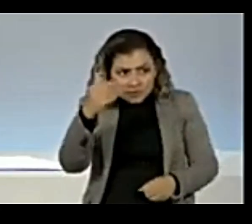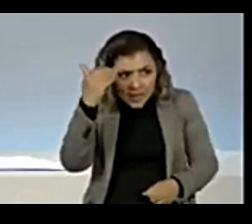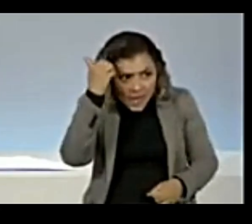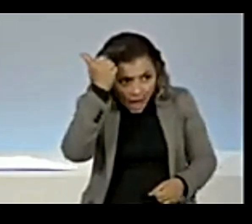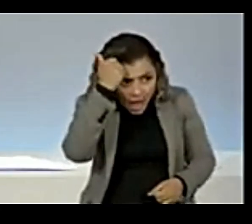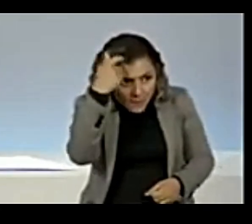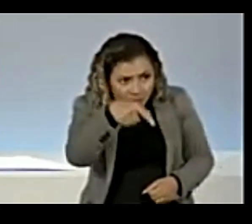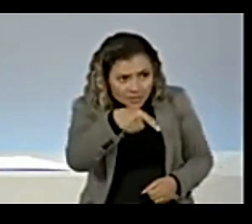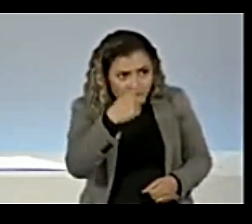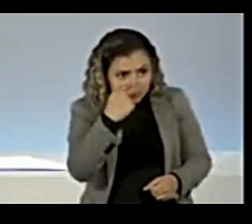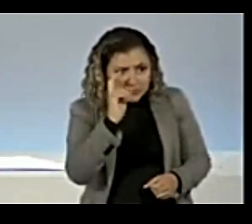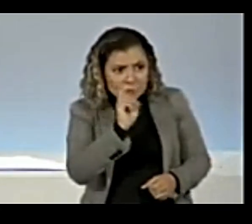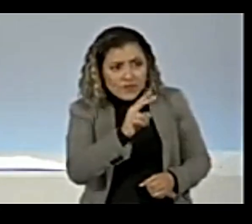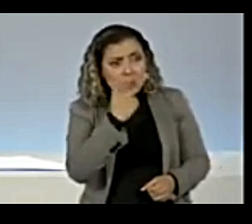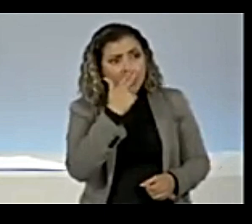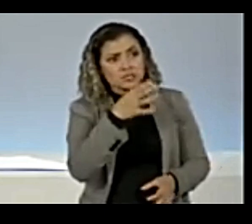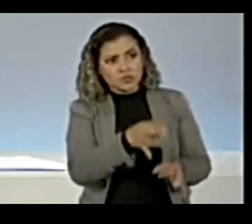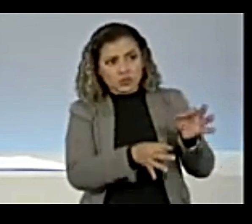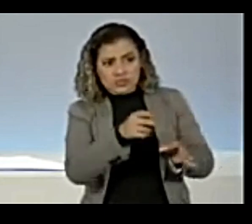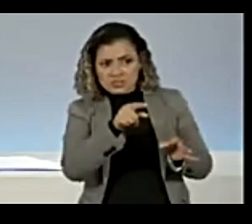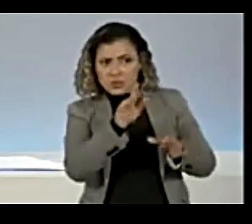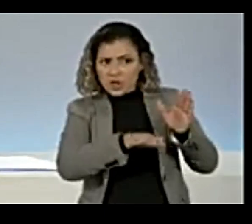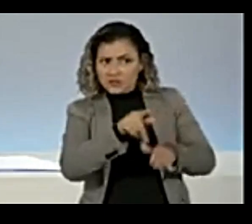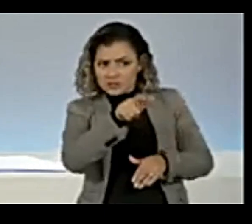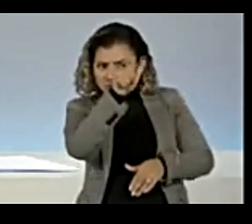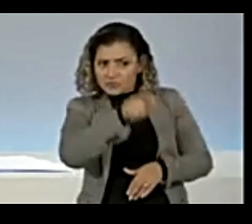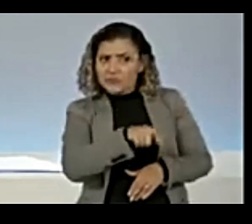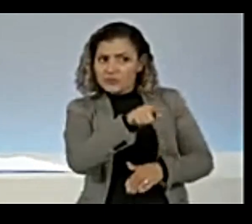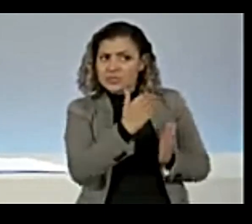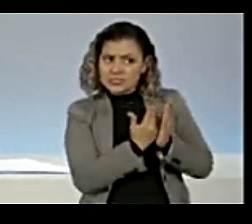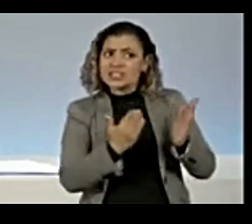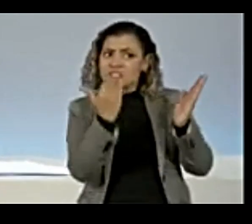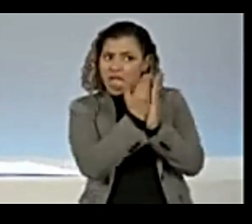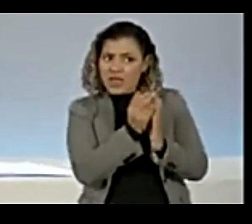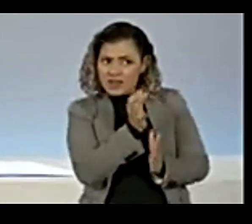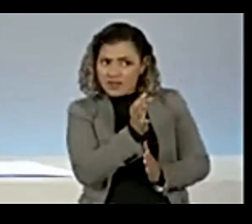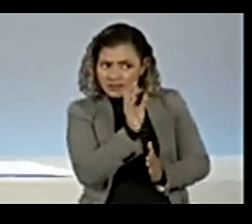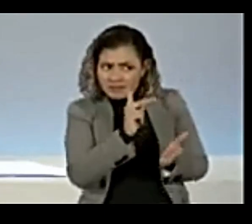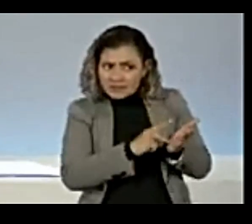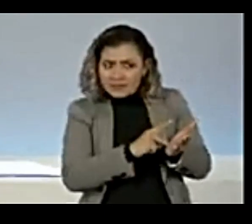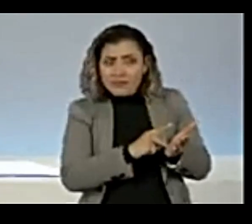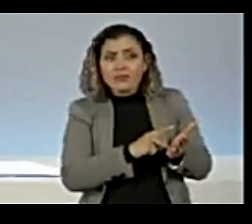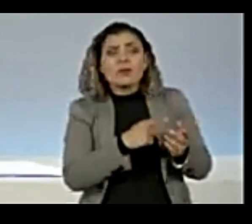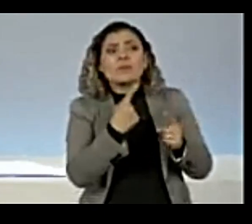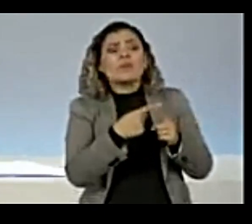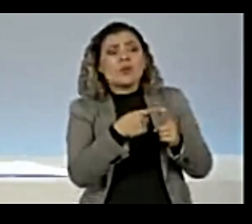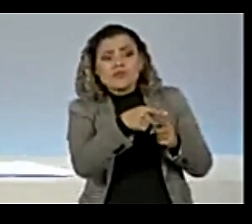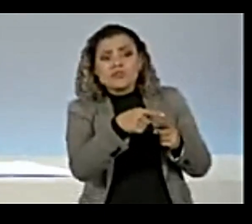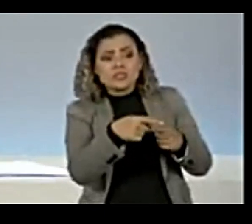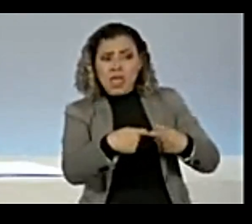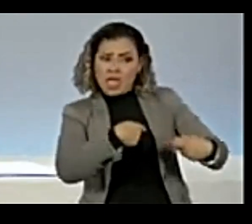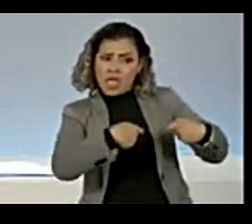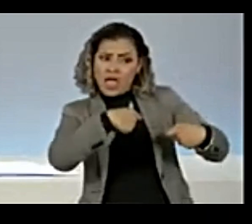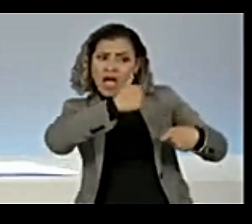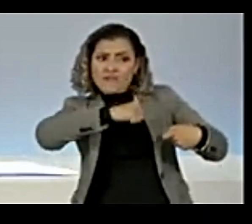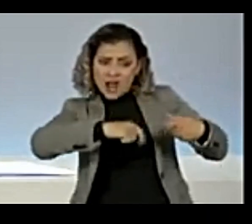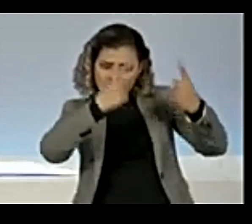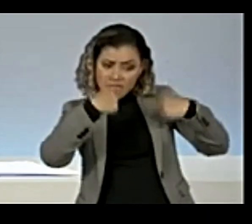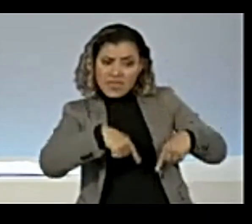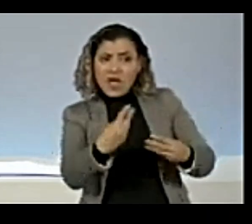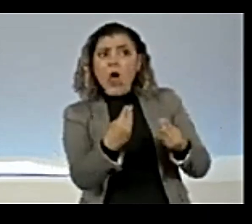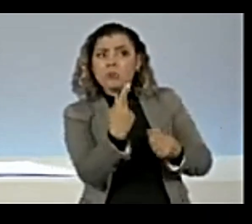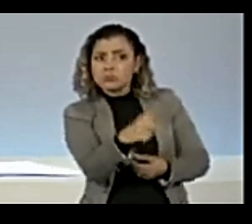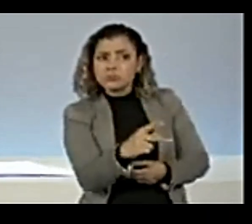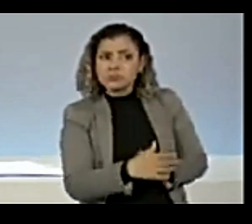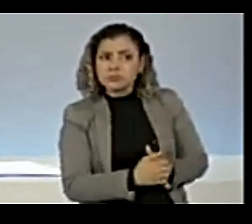nesse papel de justiceiro, às vezes, que passa um pouco do limite? Qual que é a tua régua para